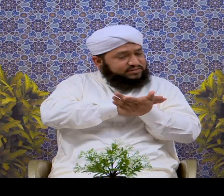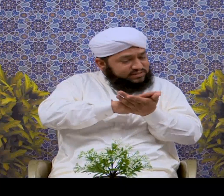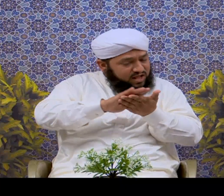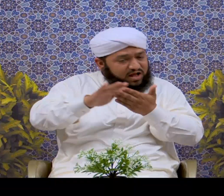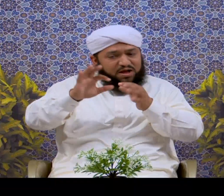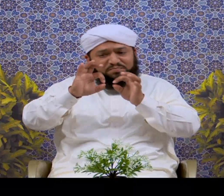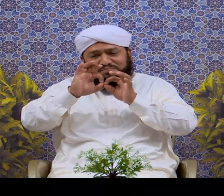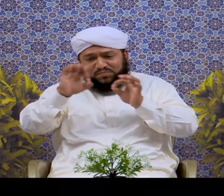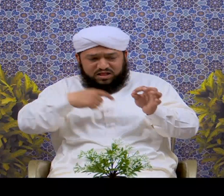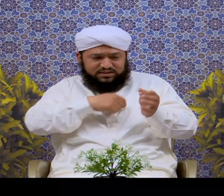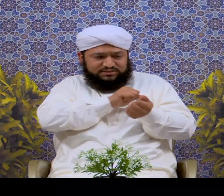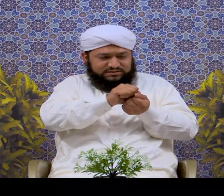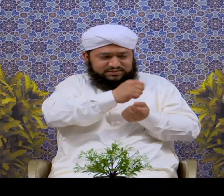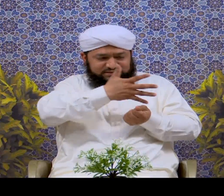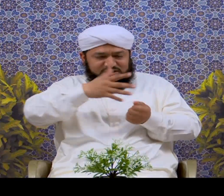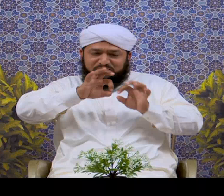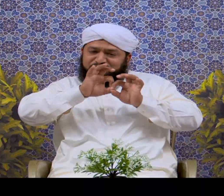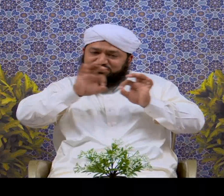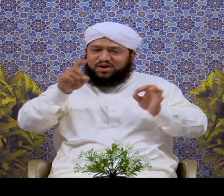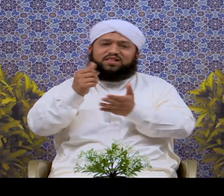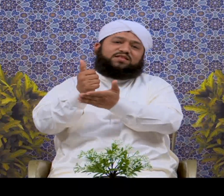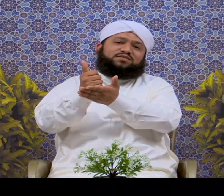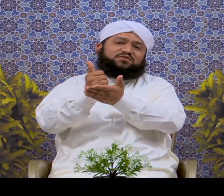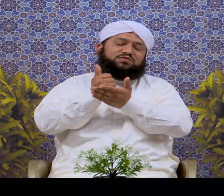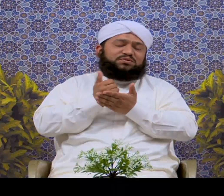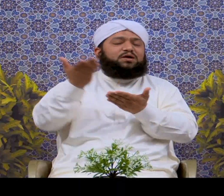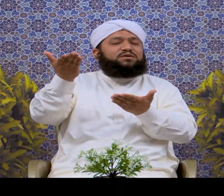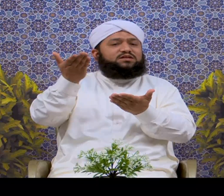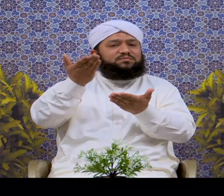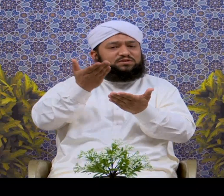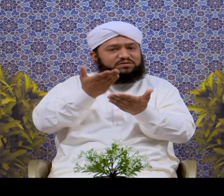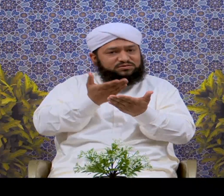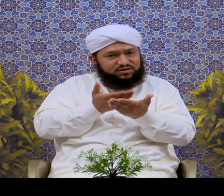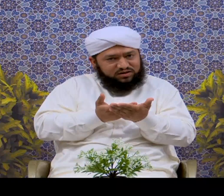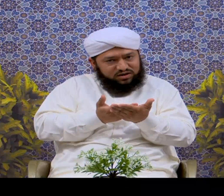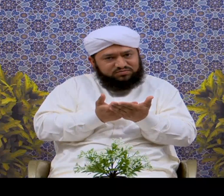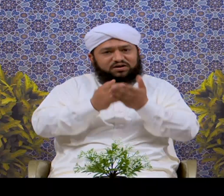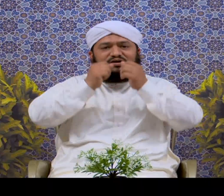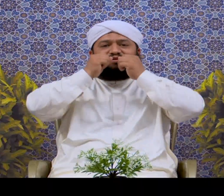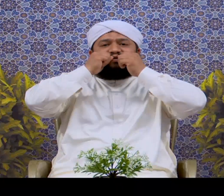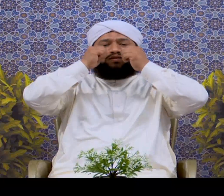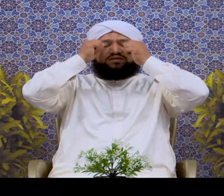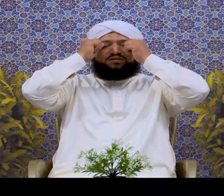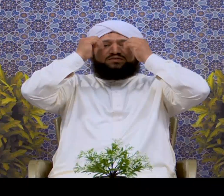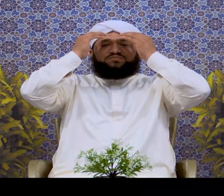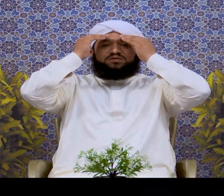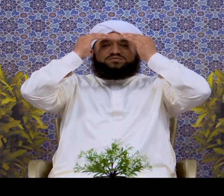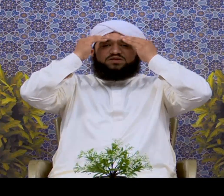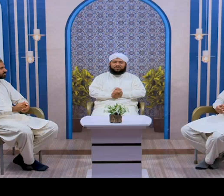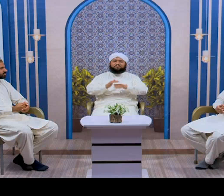پرہیزگاری، دل کی صفائی پانے کی توفیق عطا فرمائے، آمین بجاہ النبی الامین صلی اللہ علیہ وآلہ وسلم۔ پیارے